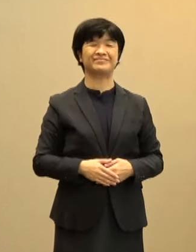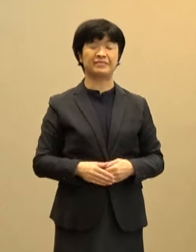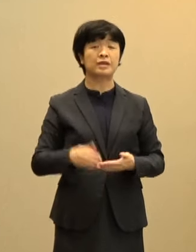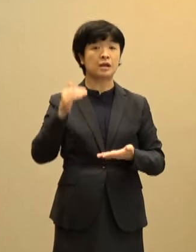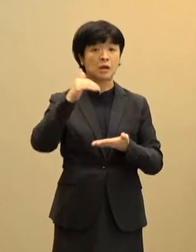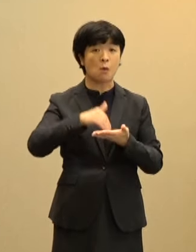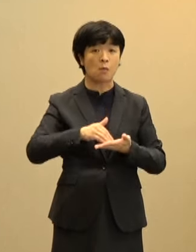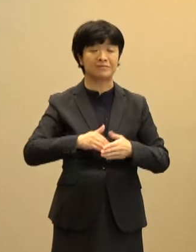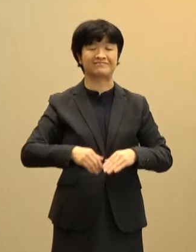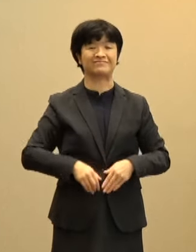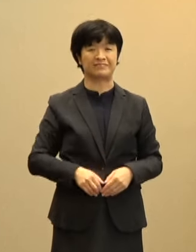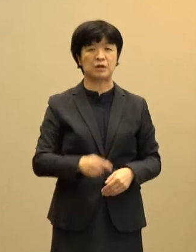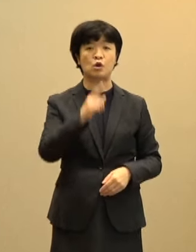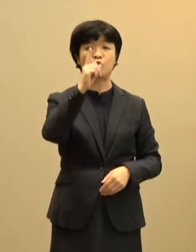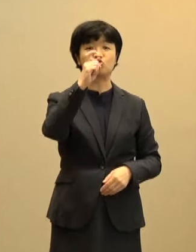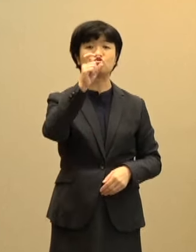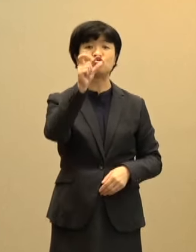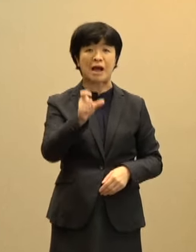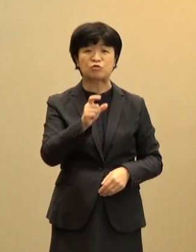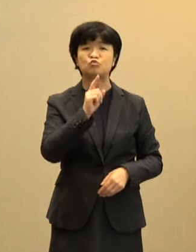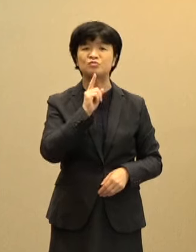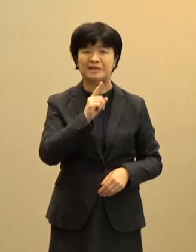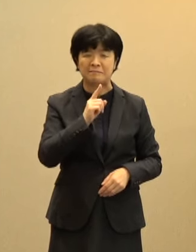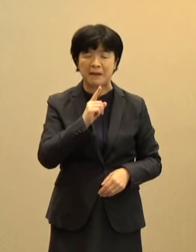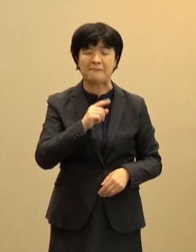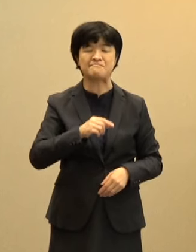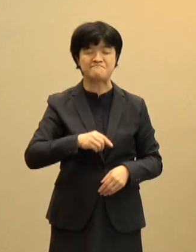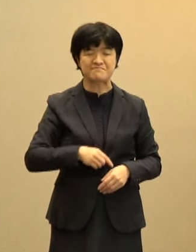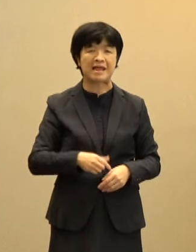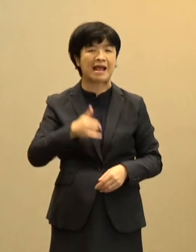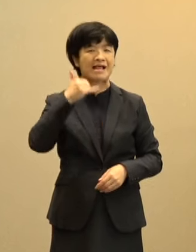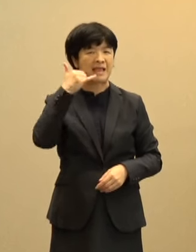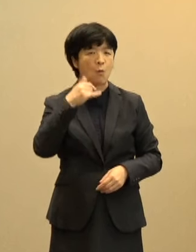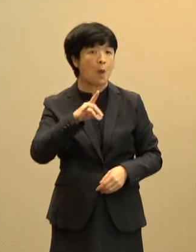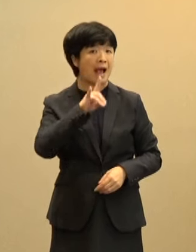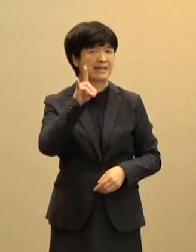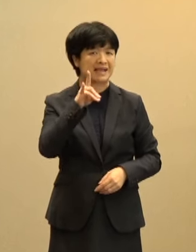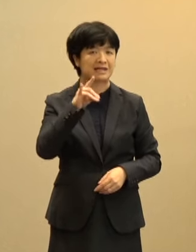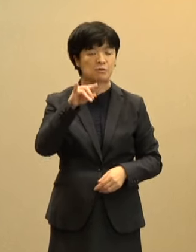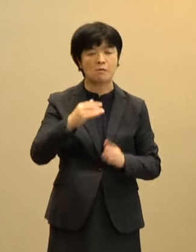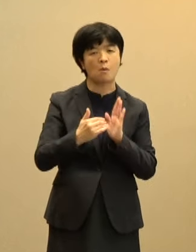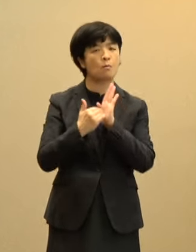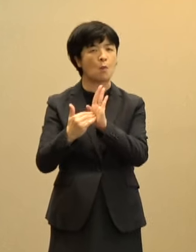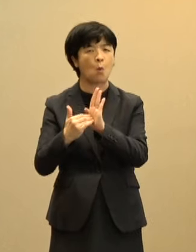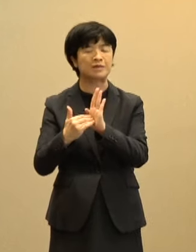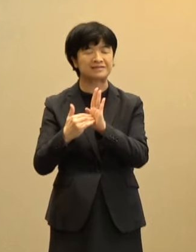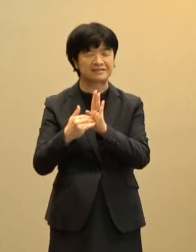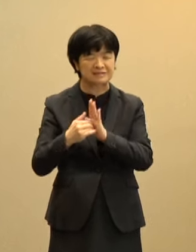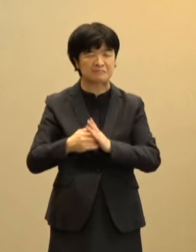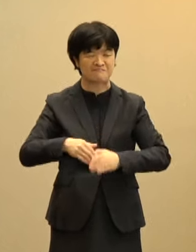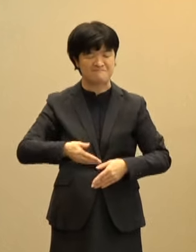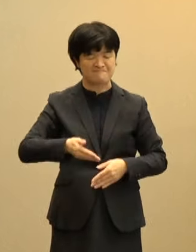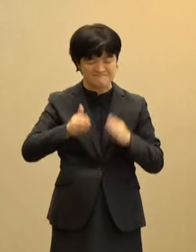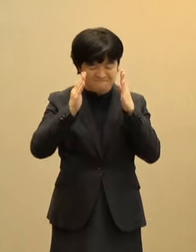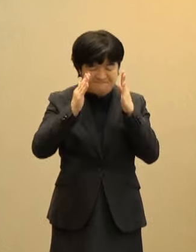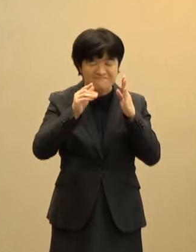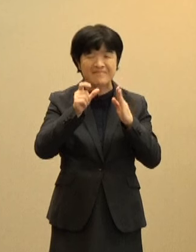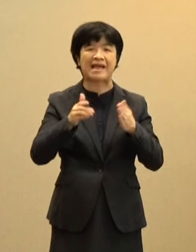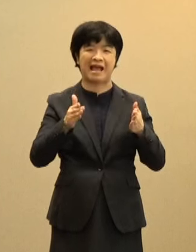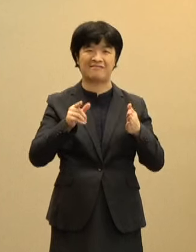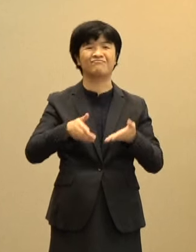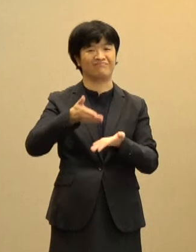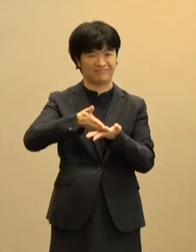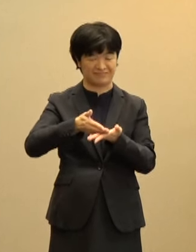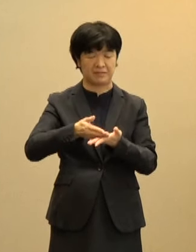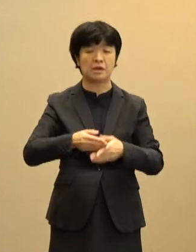最後に今月と10月が強化月間となっている電話で詐欺等の被害防止についてお話をいたします。まず県